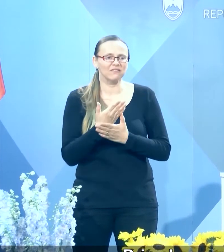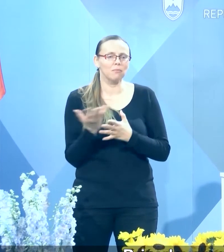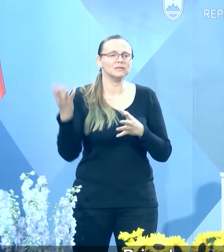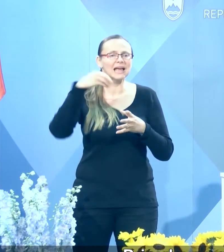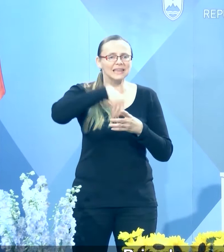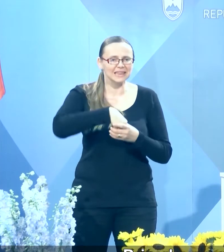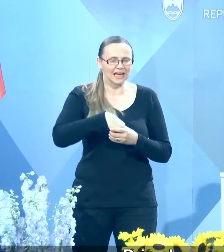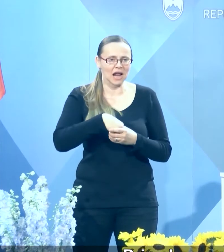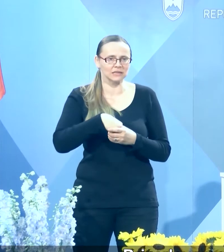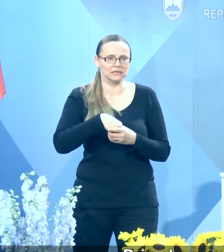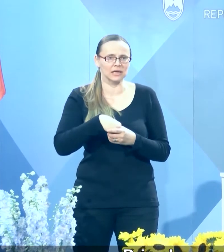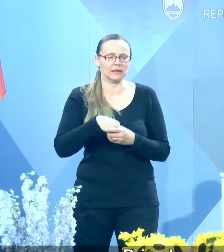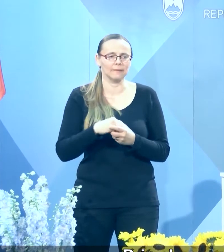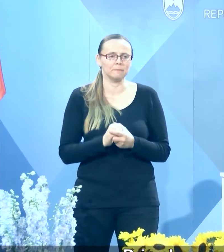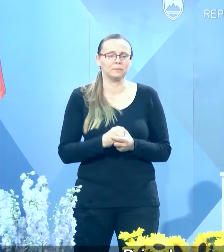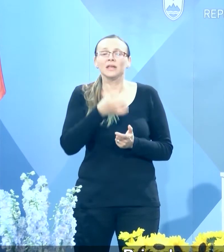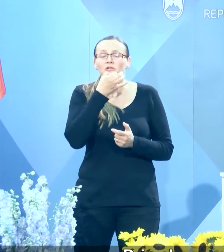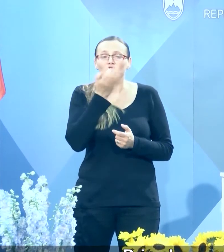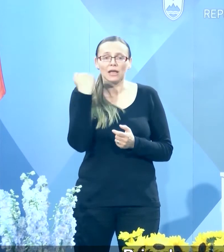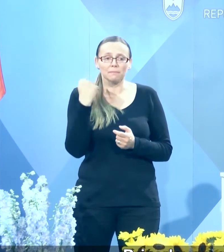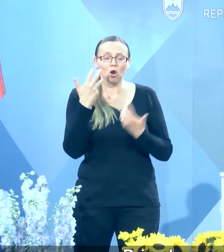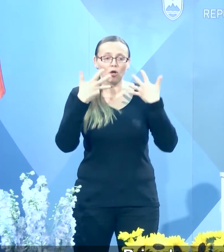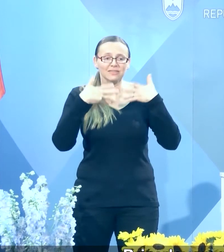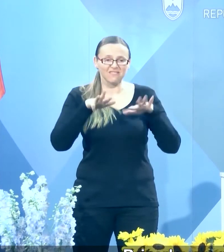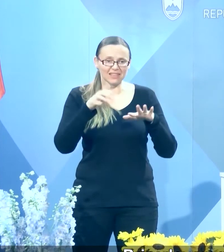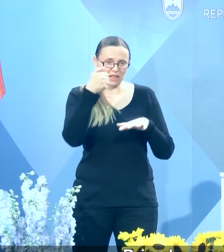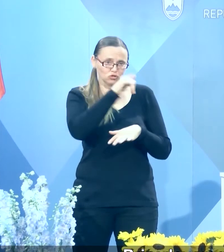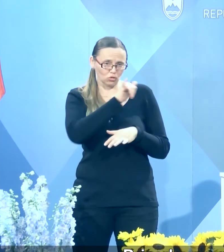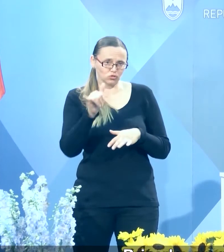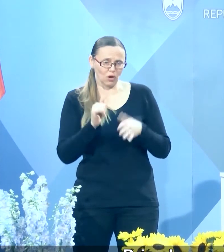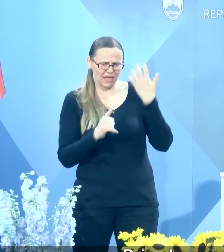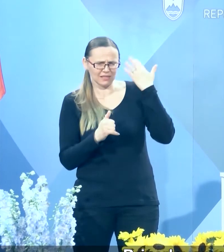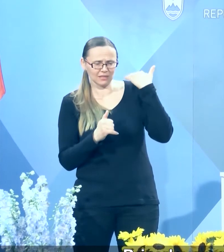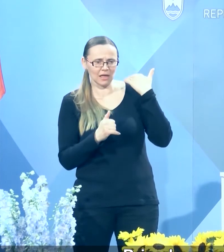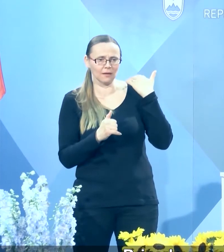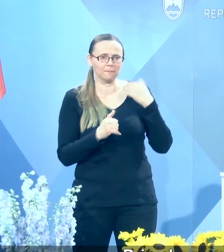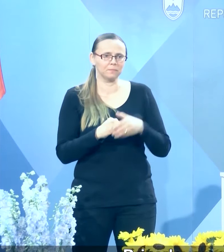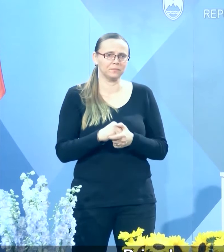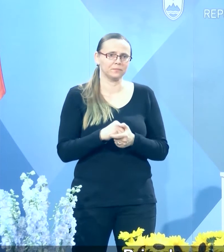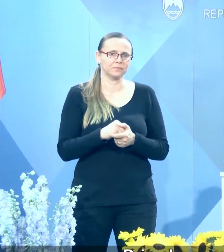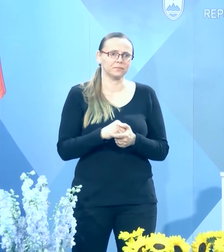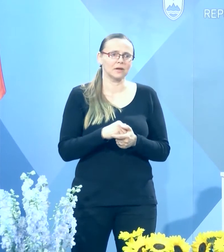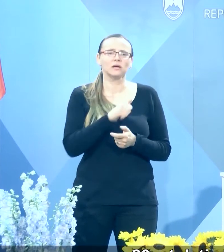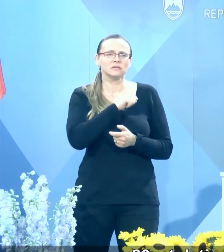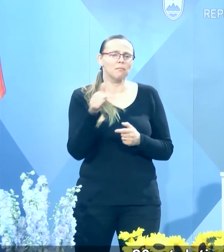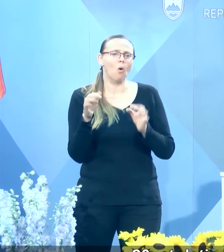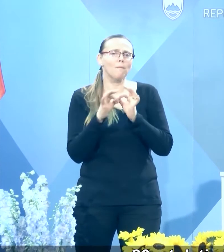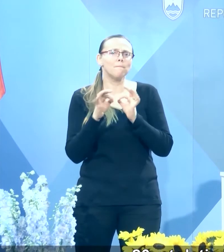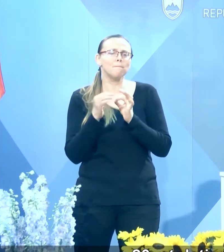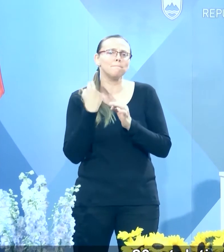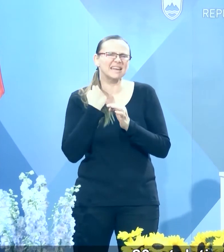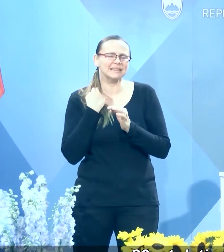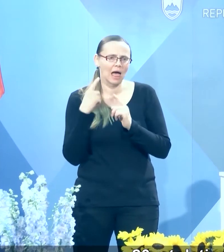integracije, kajti, če je bilo 19. stoletje Pax Britannica,